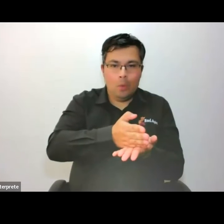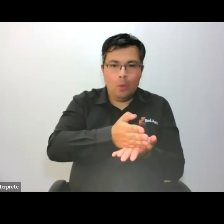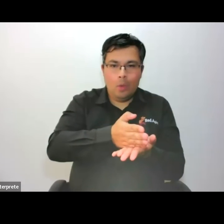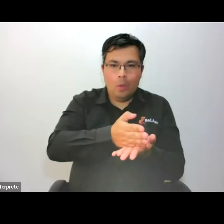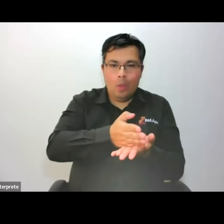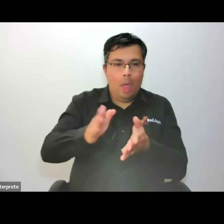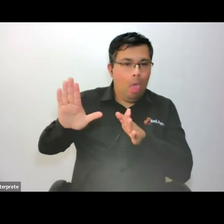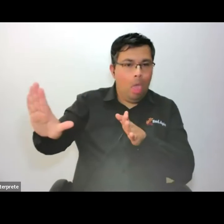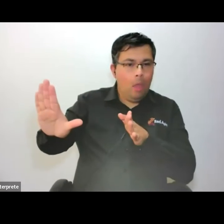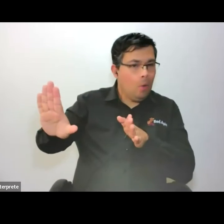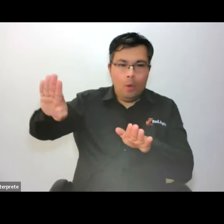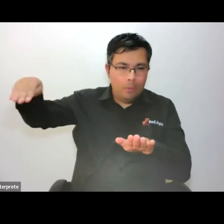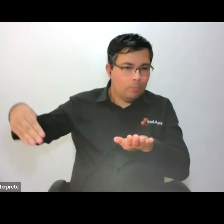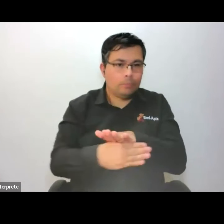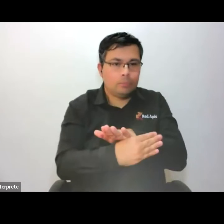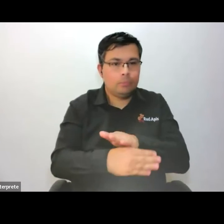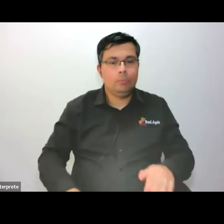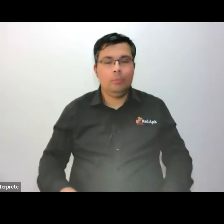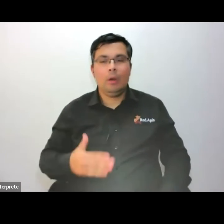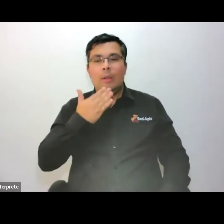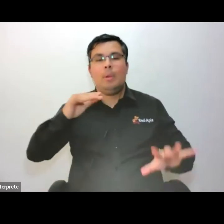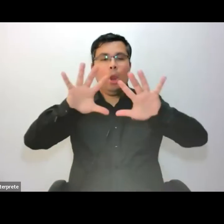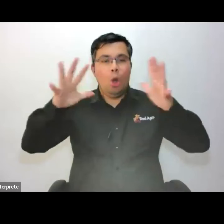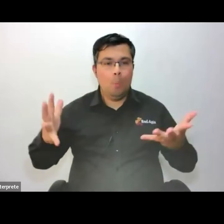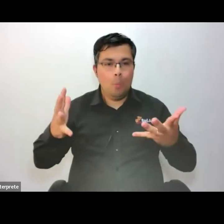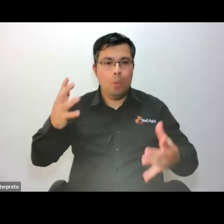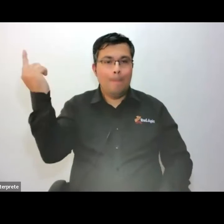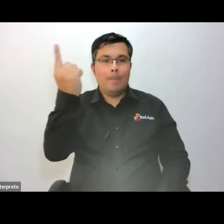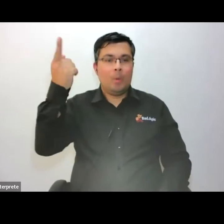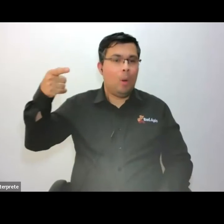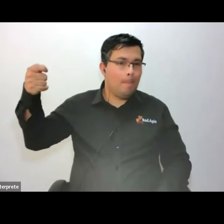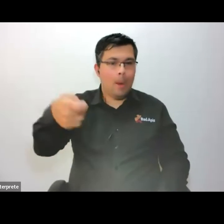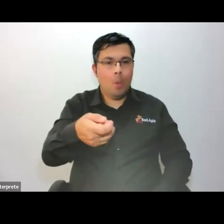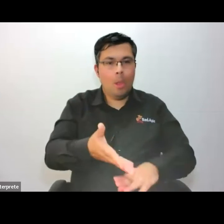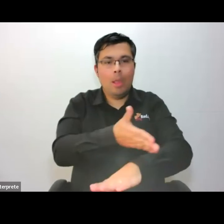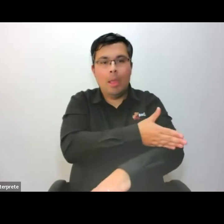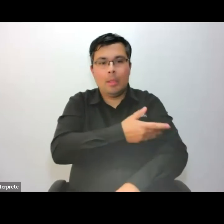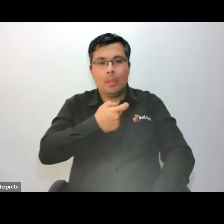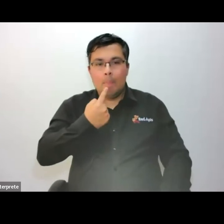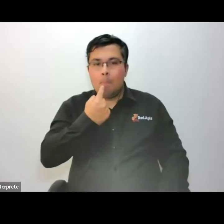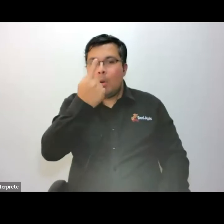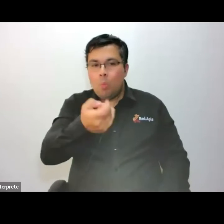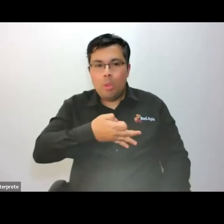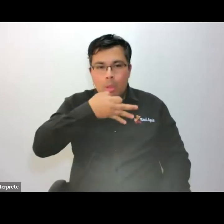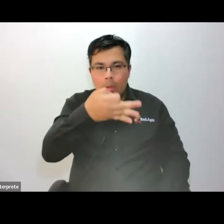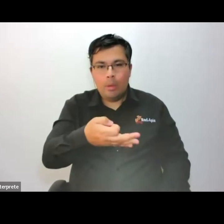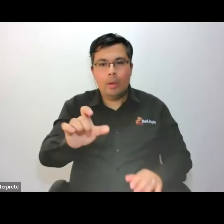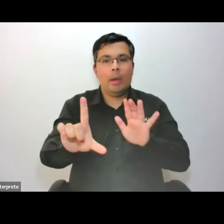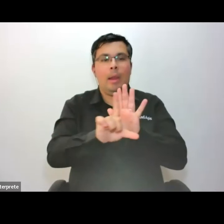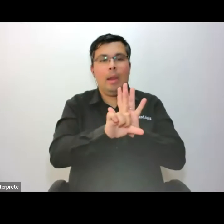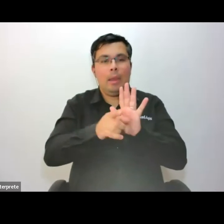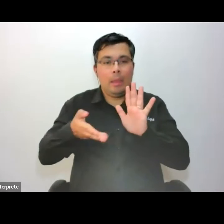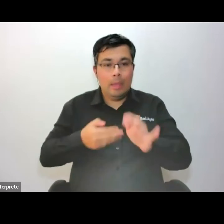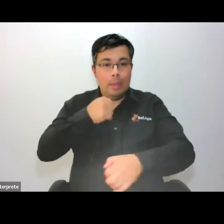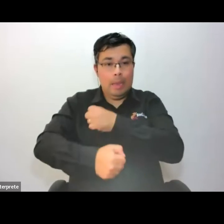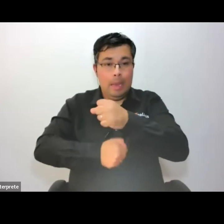En el mundo particular pagado, también como señalé en la pregunta anterior o en un comentario, la ley miscelánea de este año